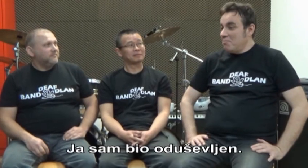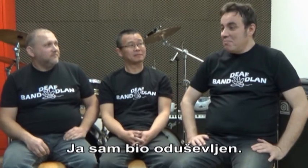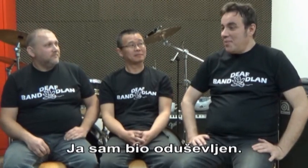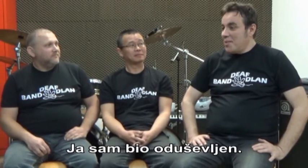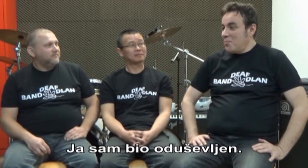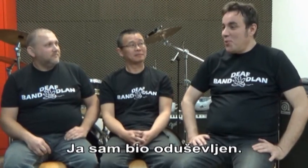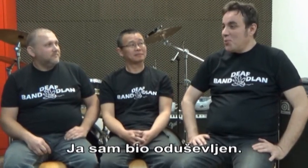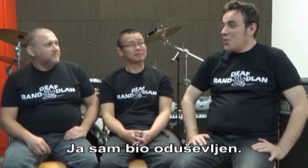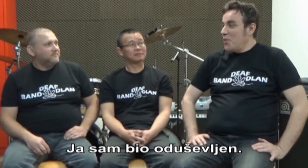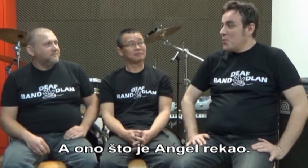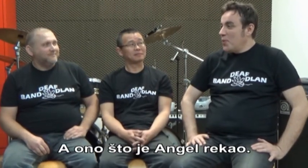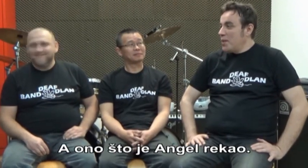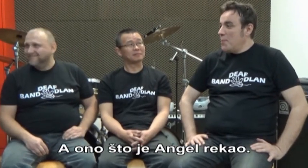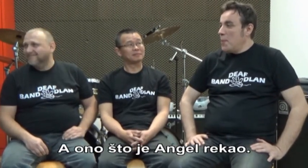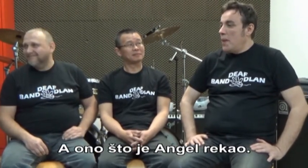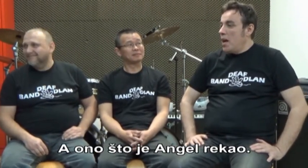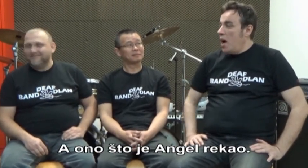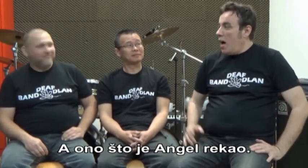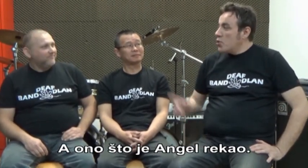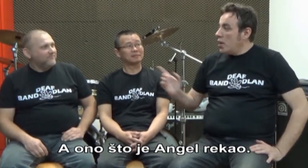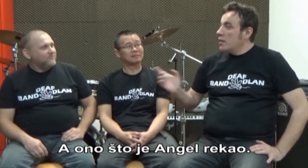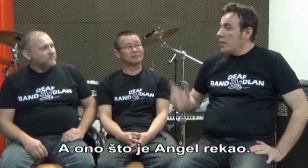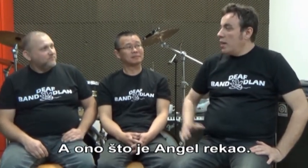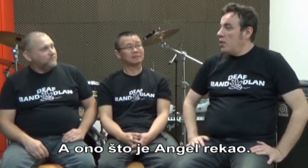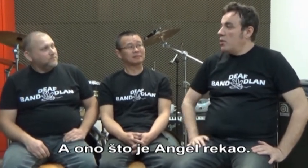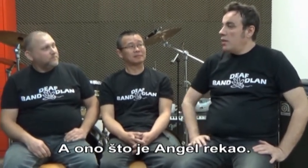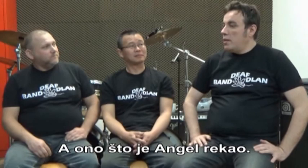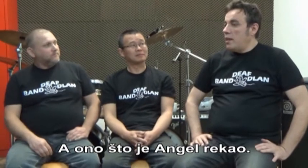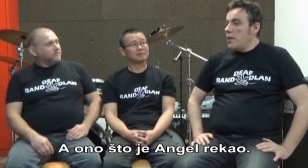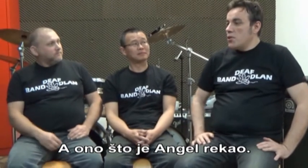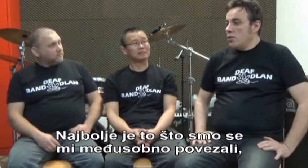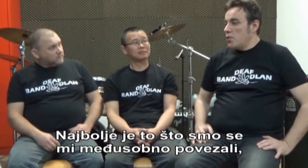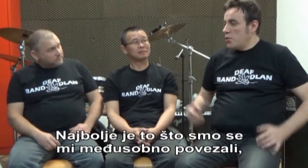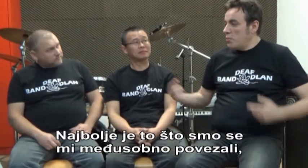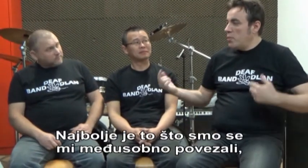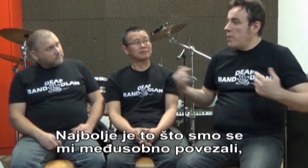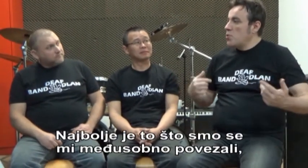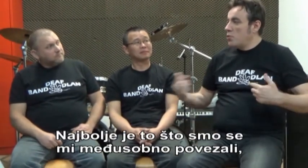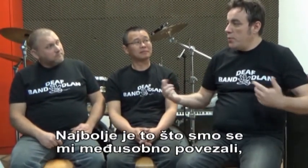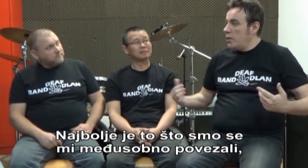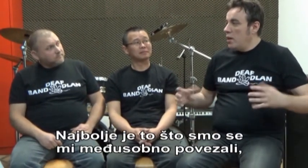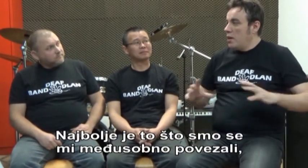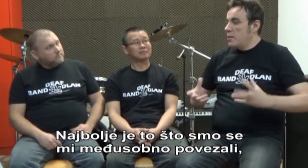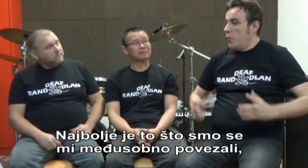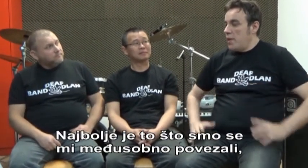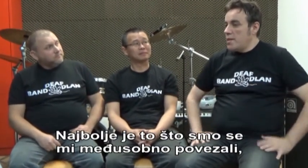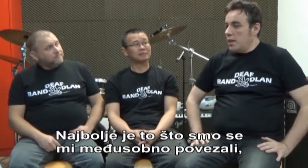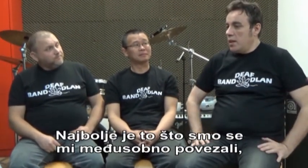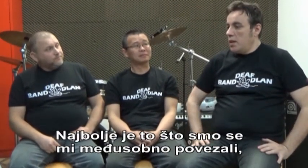Ja sam bio oduševljen u stvari. A ono što je Angel rekao, najvažnije je to što smo mi međusobno se povezali i što